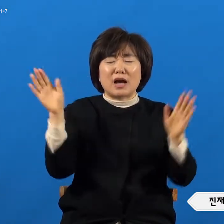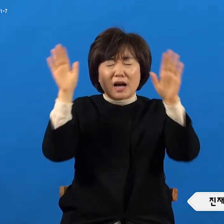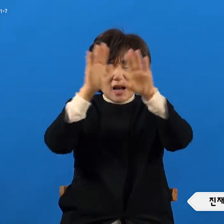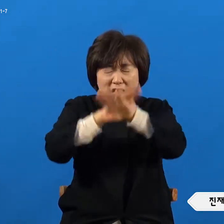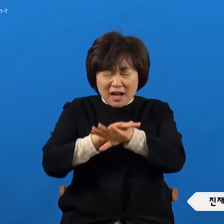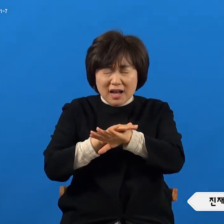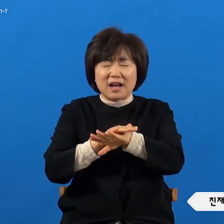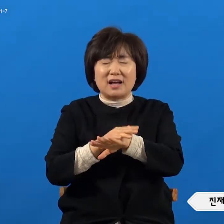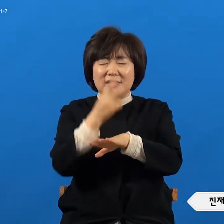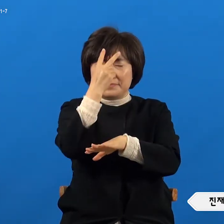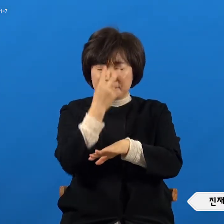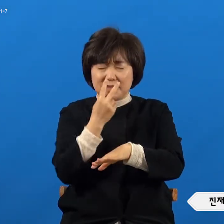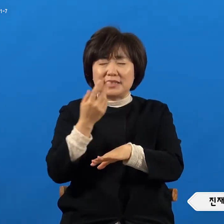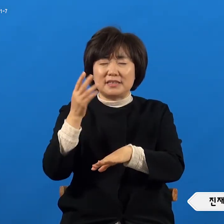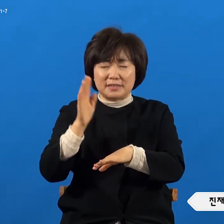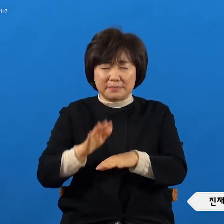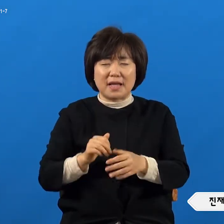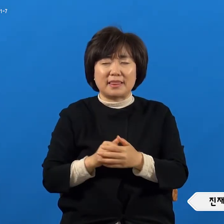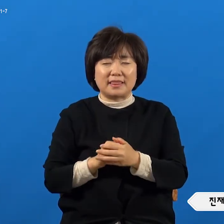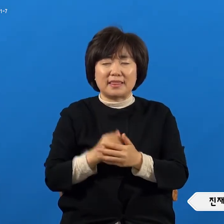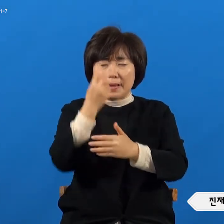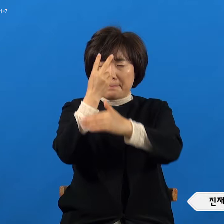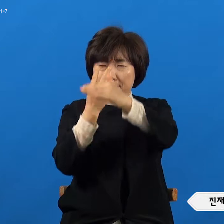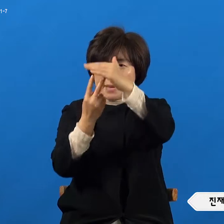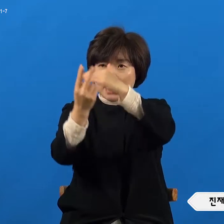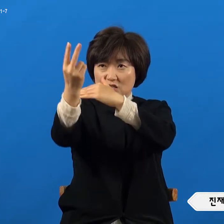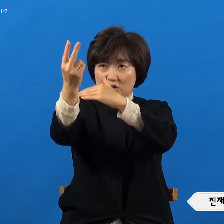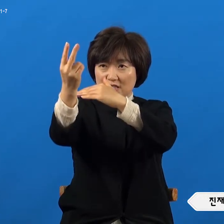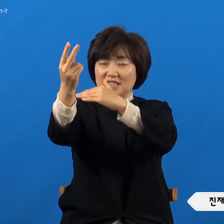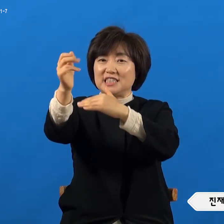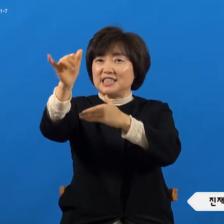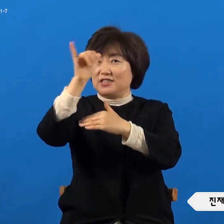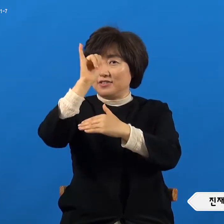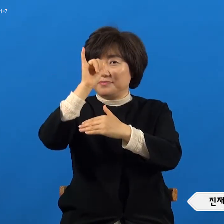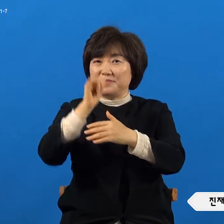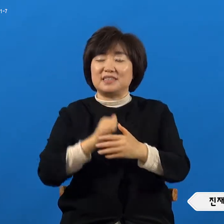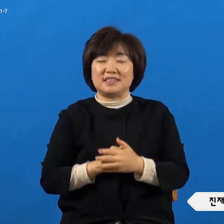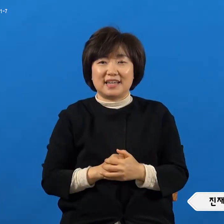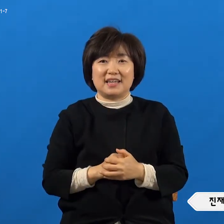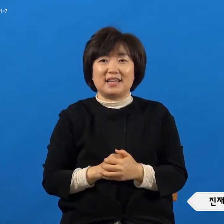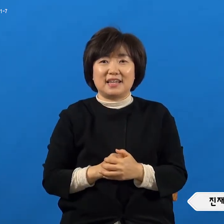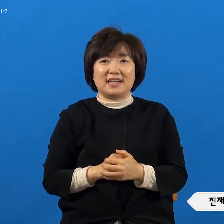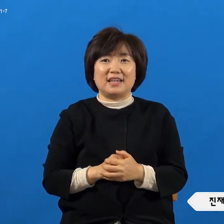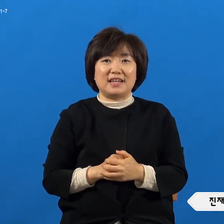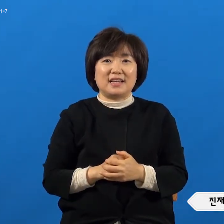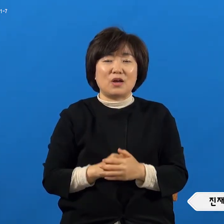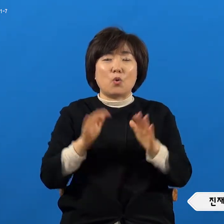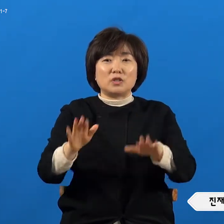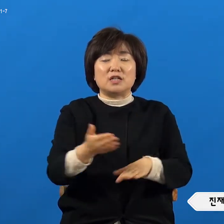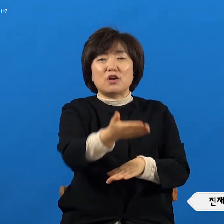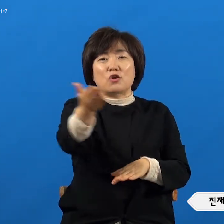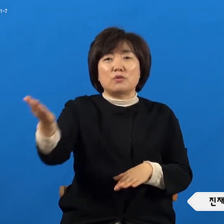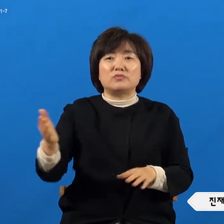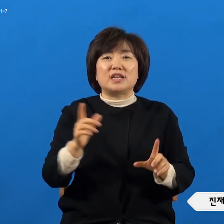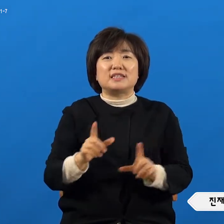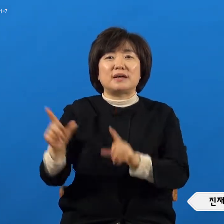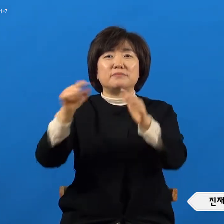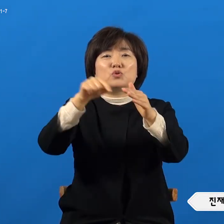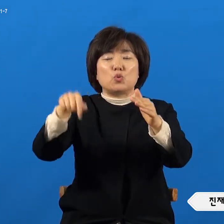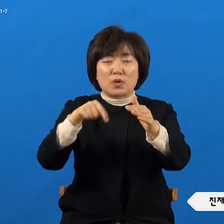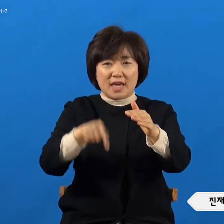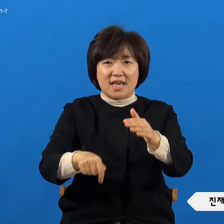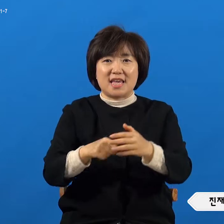자지만 그는 비전을 보았던 사람입니다. 오늘 여러분과 제 삶